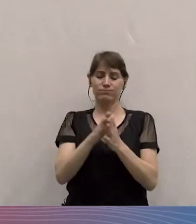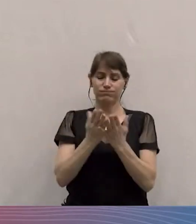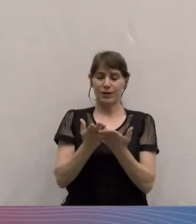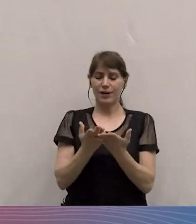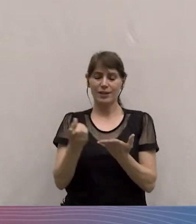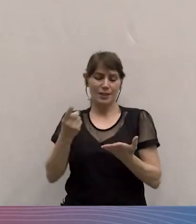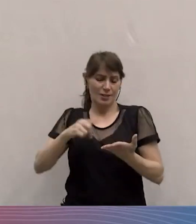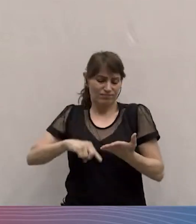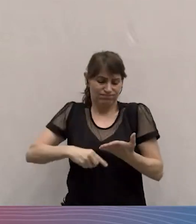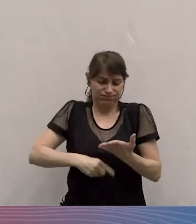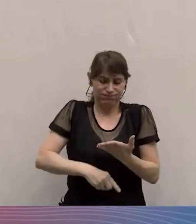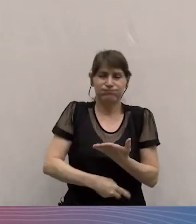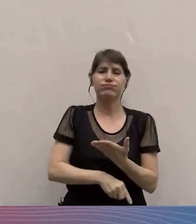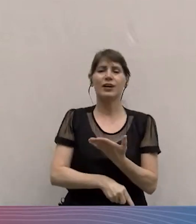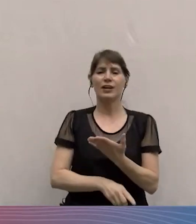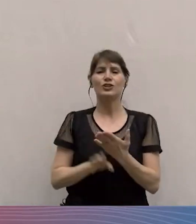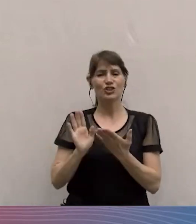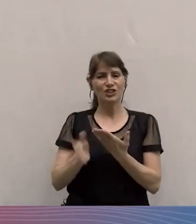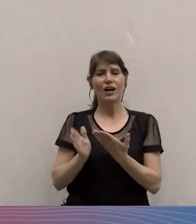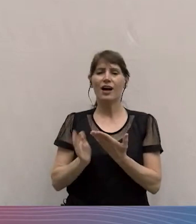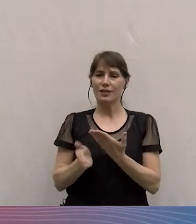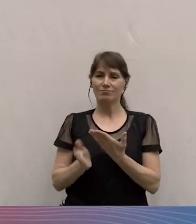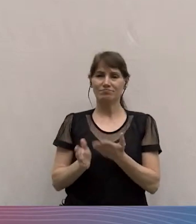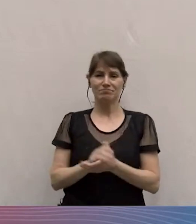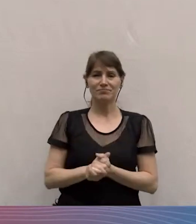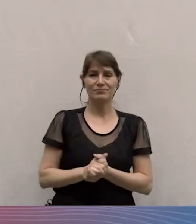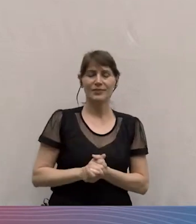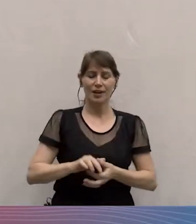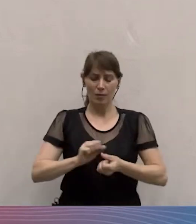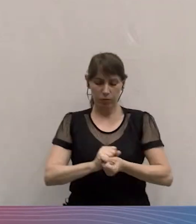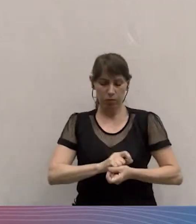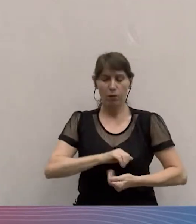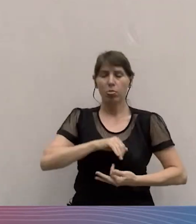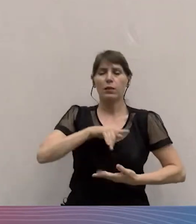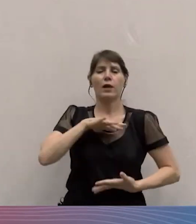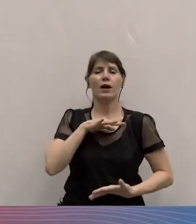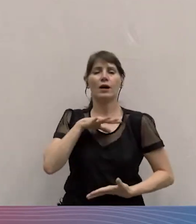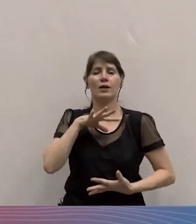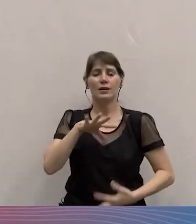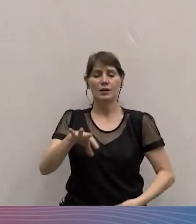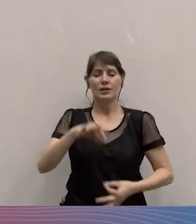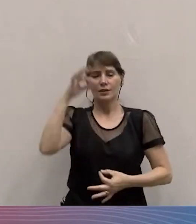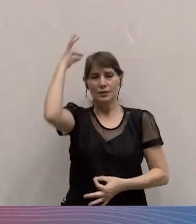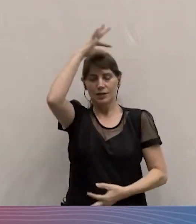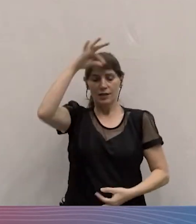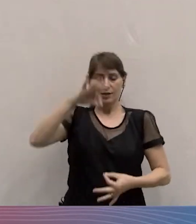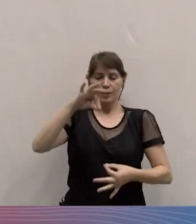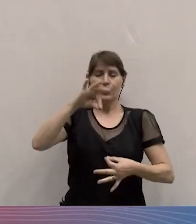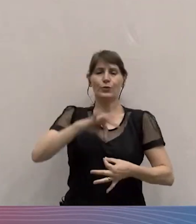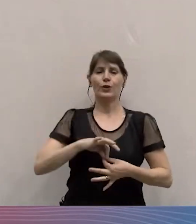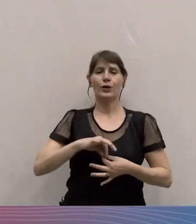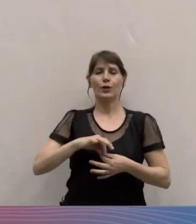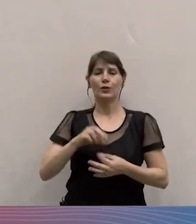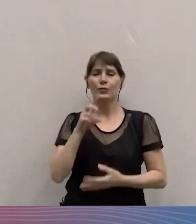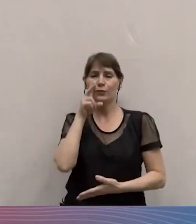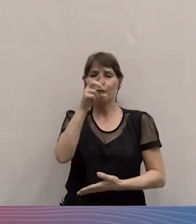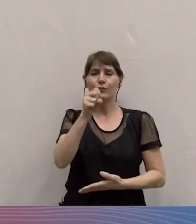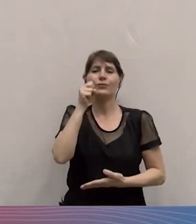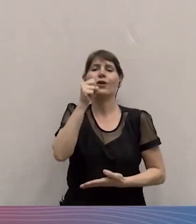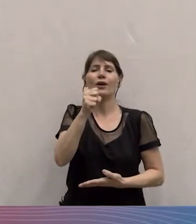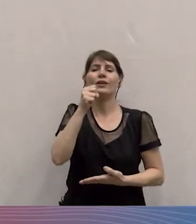imerso na palavra profética, cheio do Espírito, com gasolina,